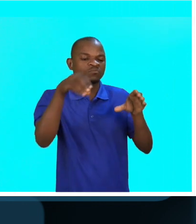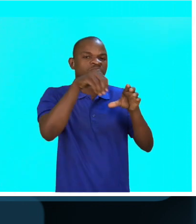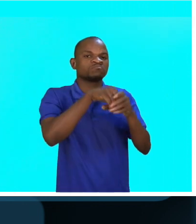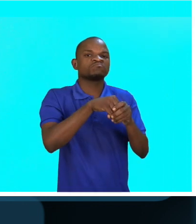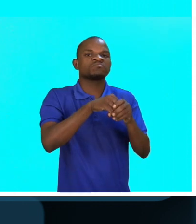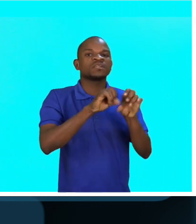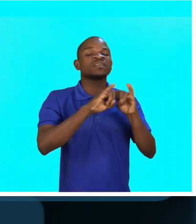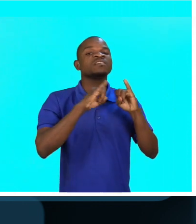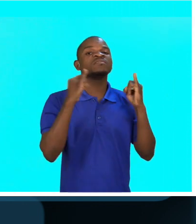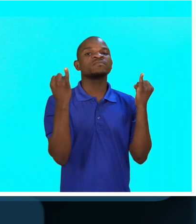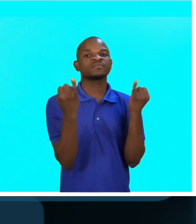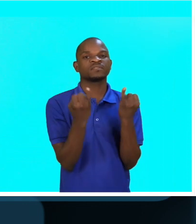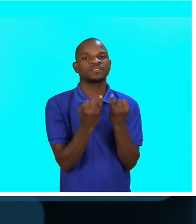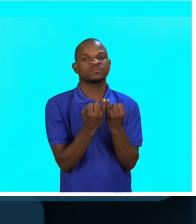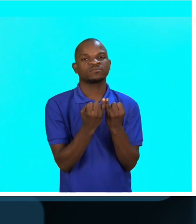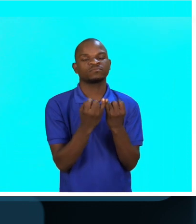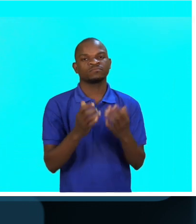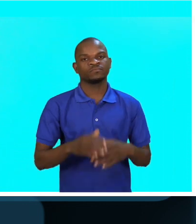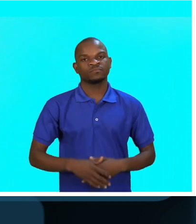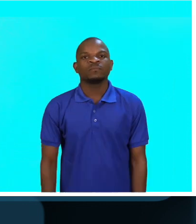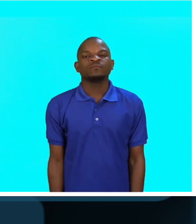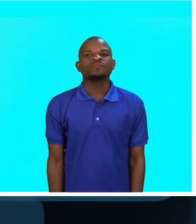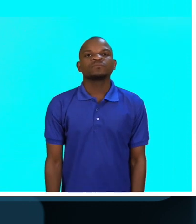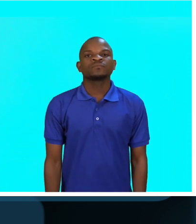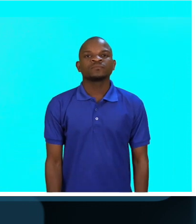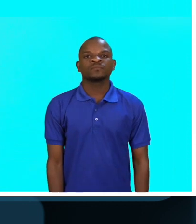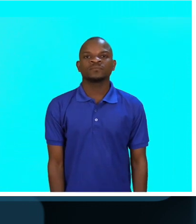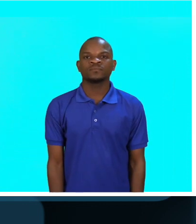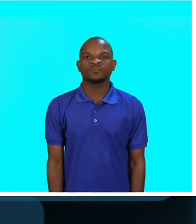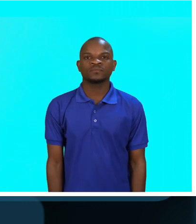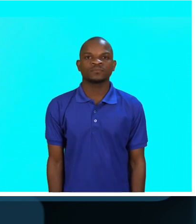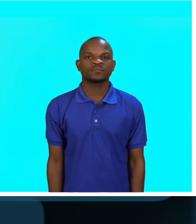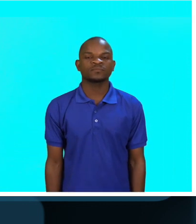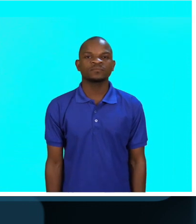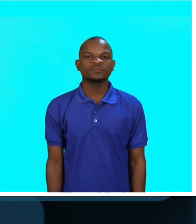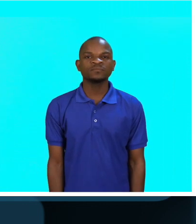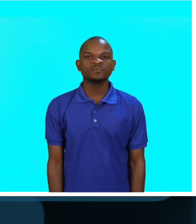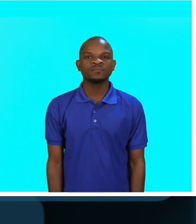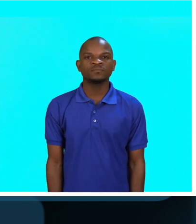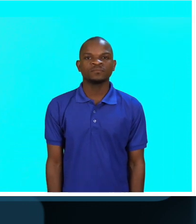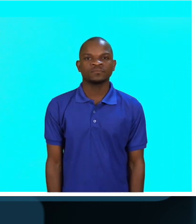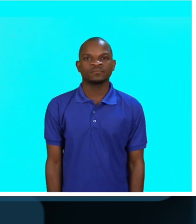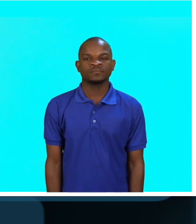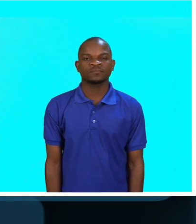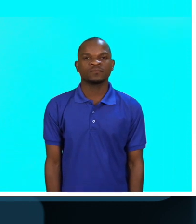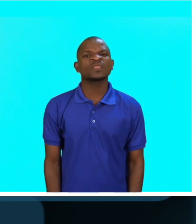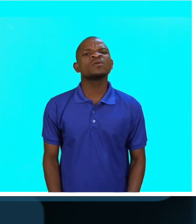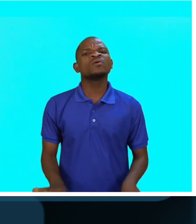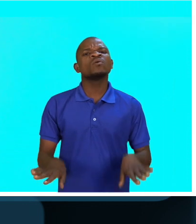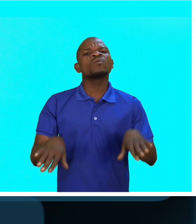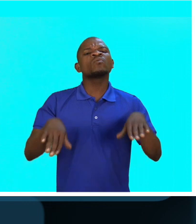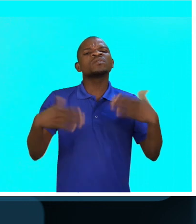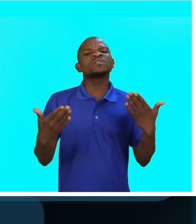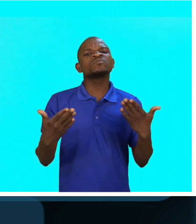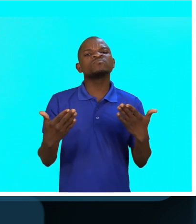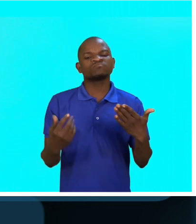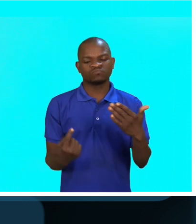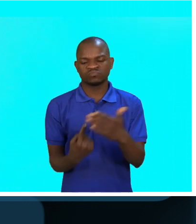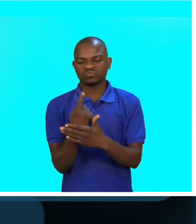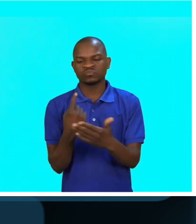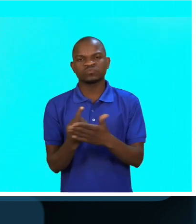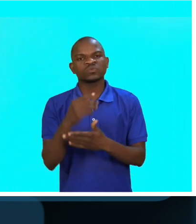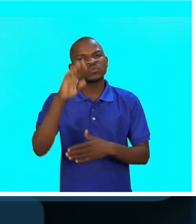neste centro? Nosso critério é realmente o abandono, é o primeiro critério, não é? Porque a gente sabe que é